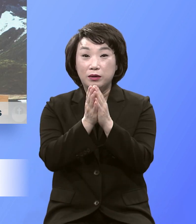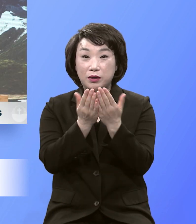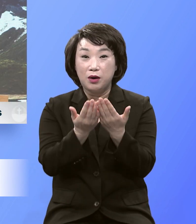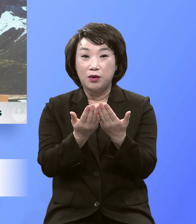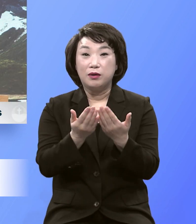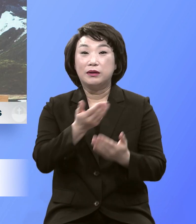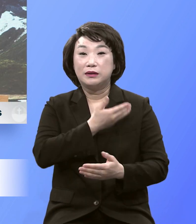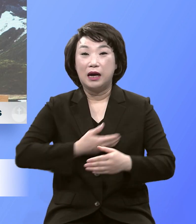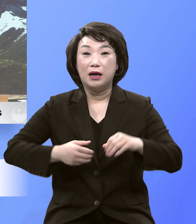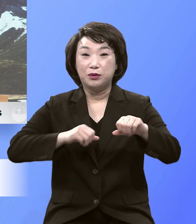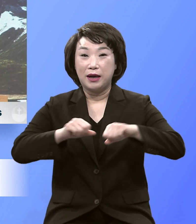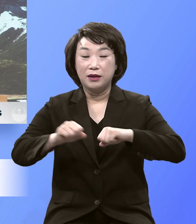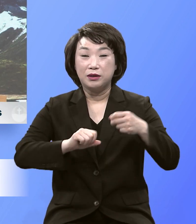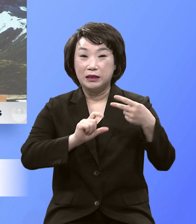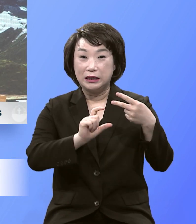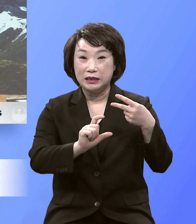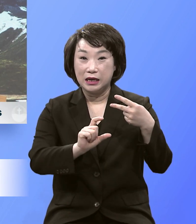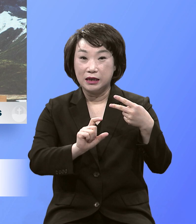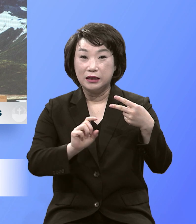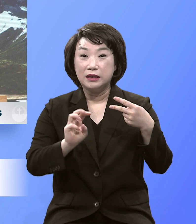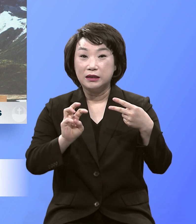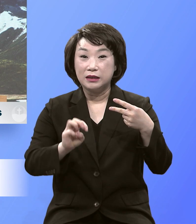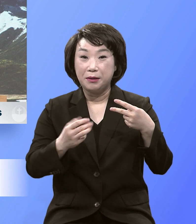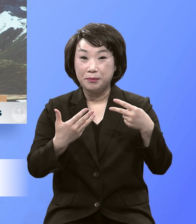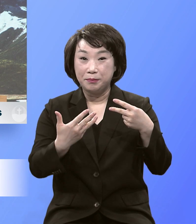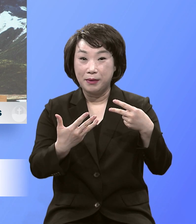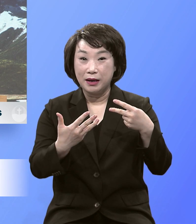사도행전 2장